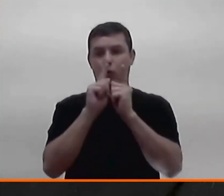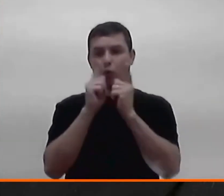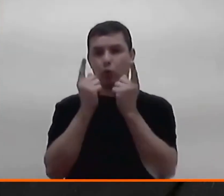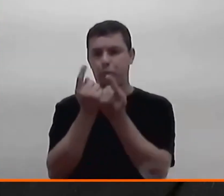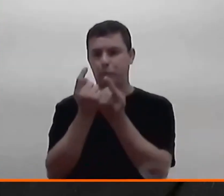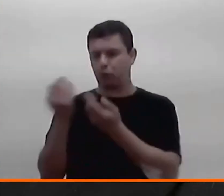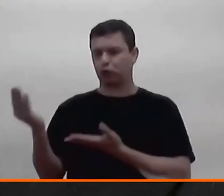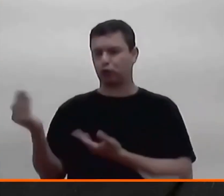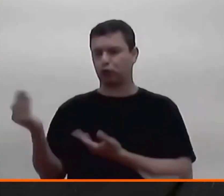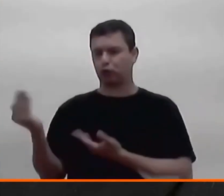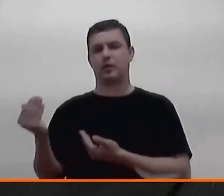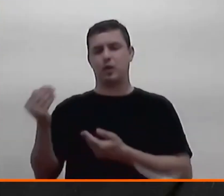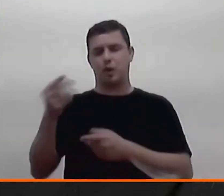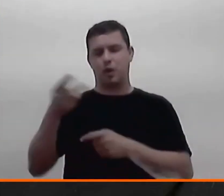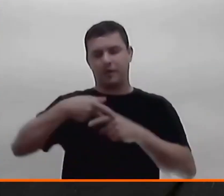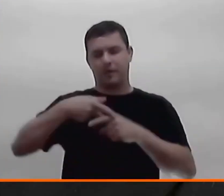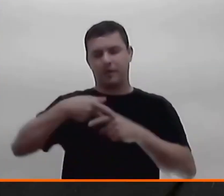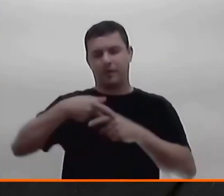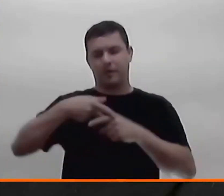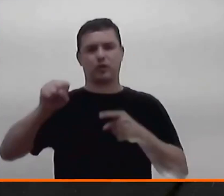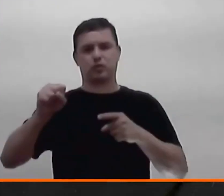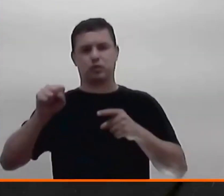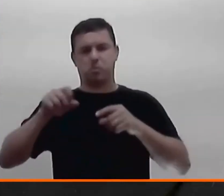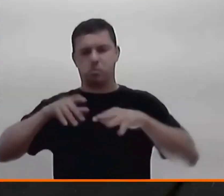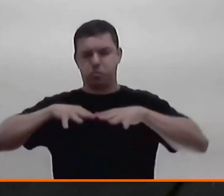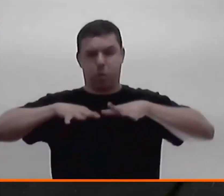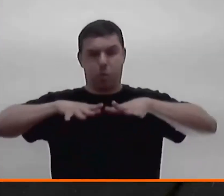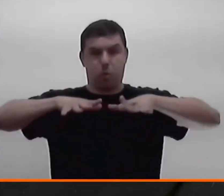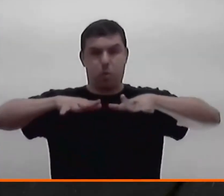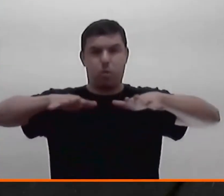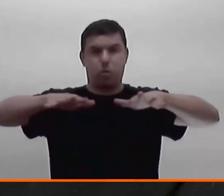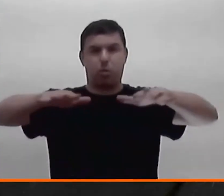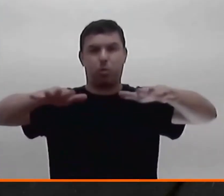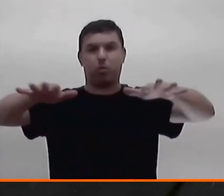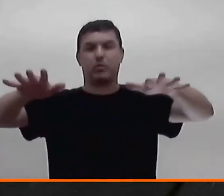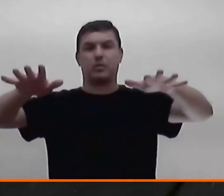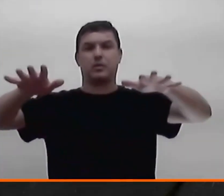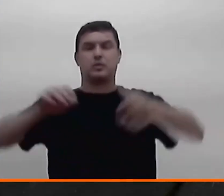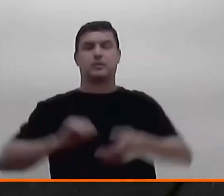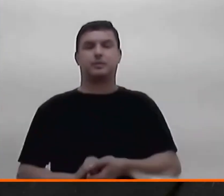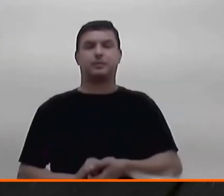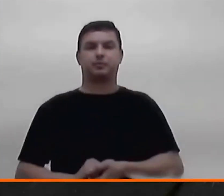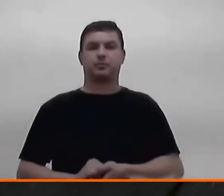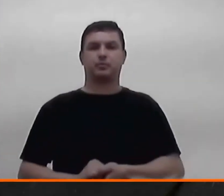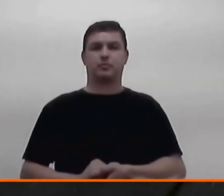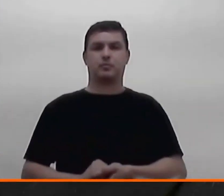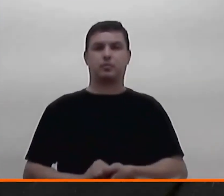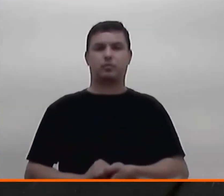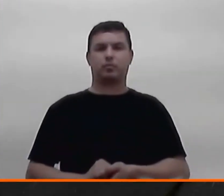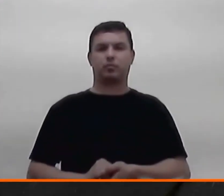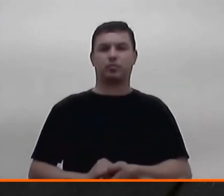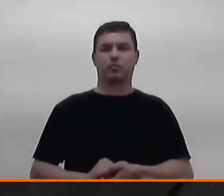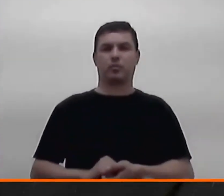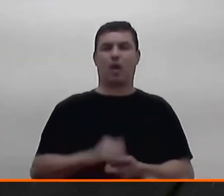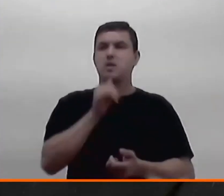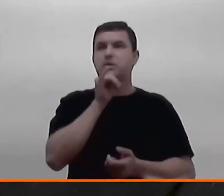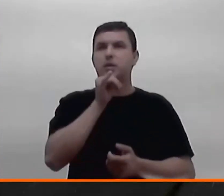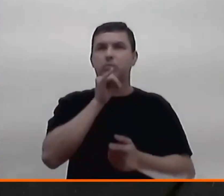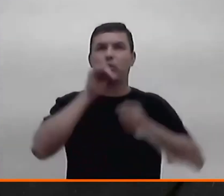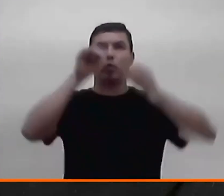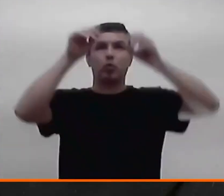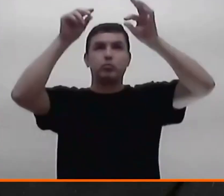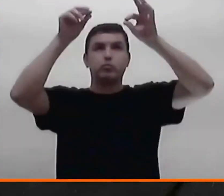Mais numerosos do que gotas de orvalho no seio da aurora,